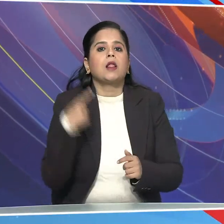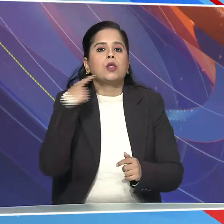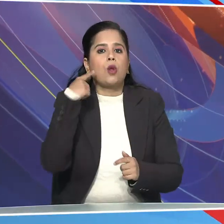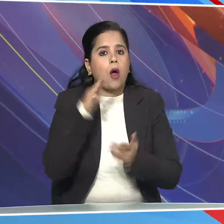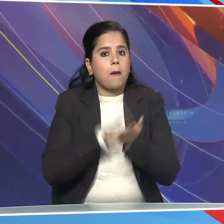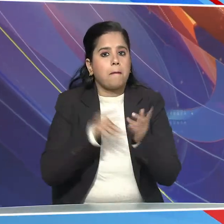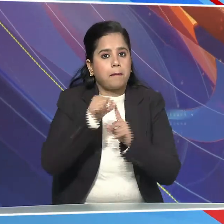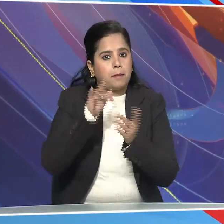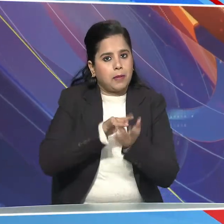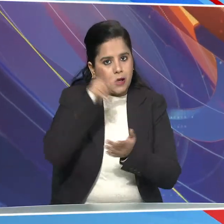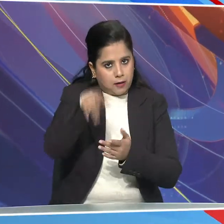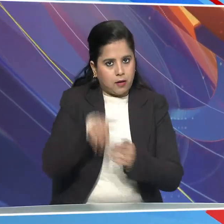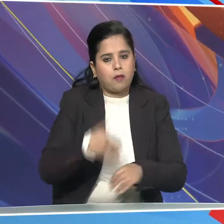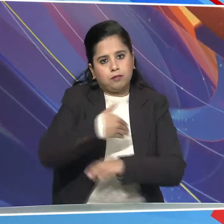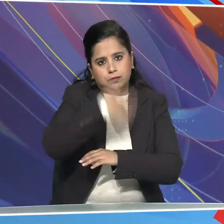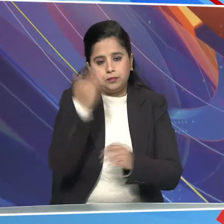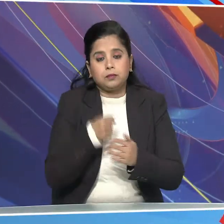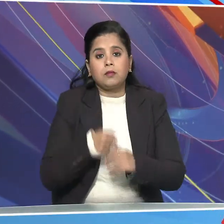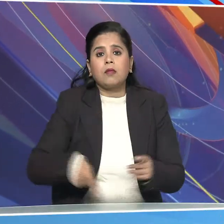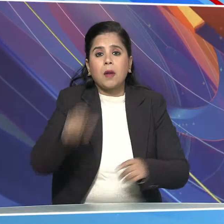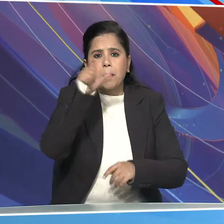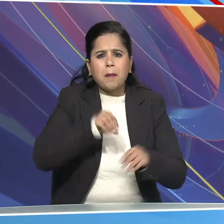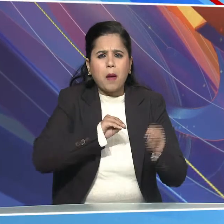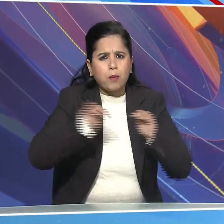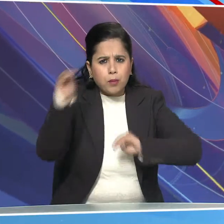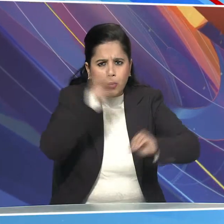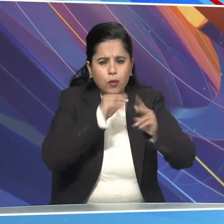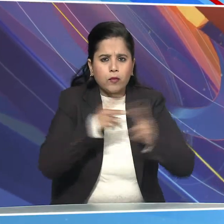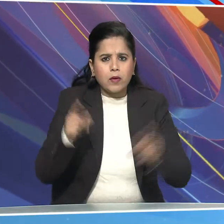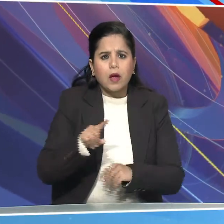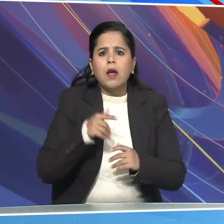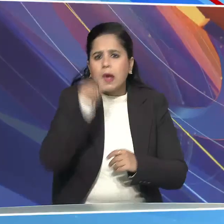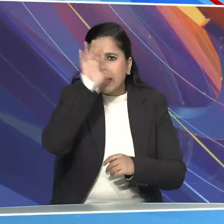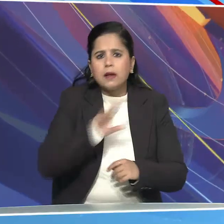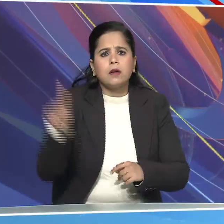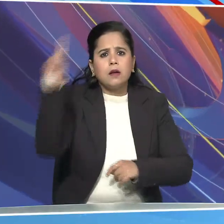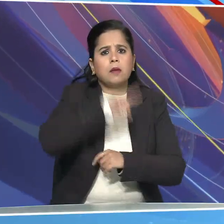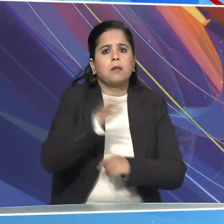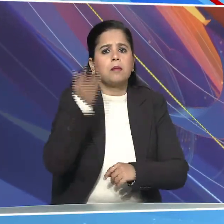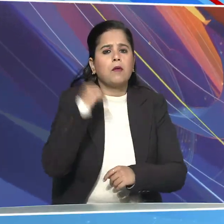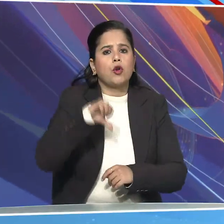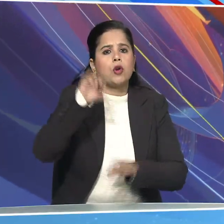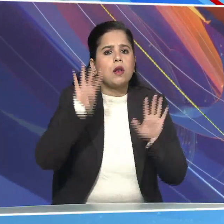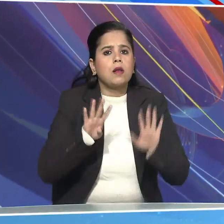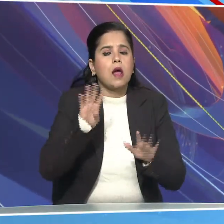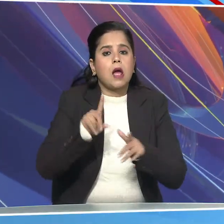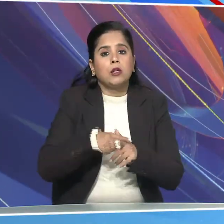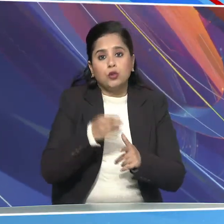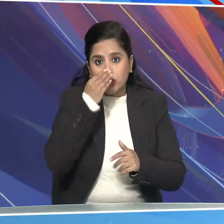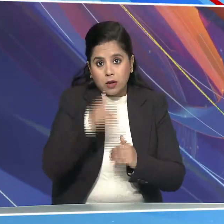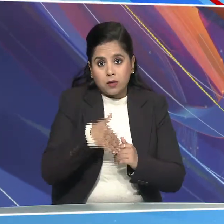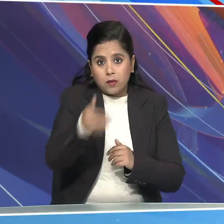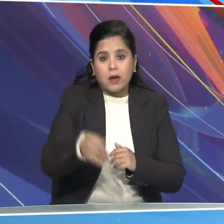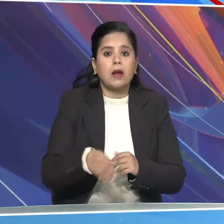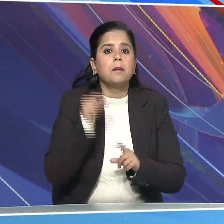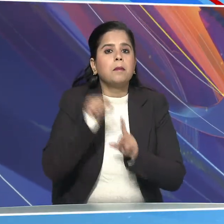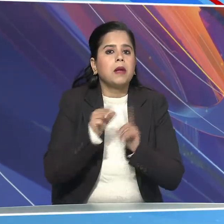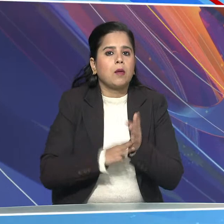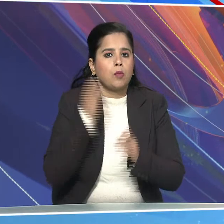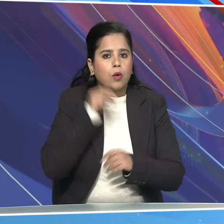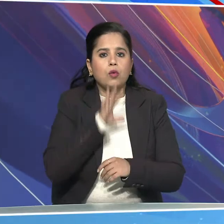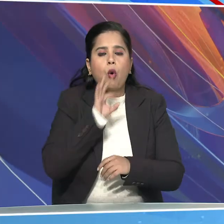होगा प्रवासी भारतीय दिवस सम्मेलन का औपचारिक उद्घाटन 9 जनवरी को प्रधानमंत्री नरेंद्र मोदी करेंगे